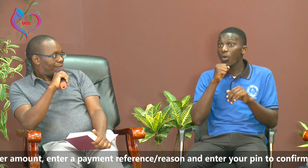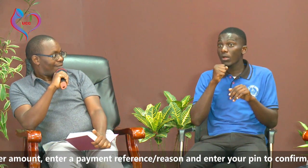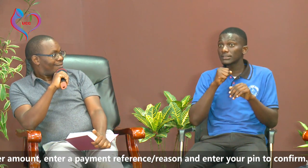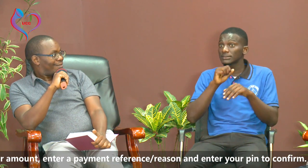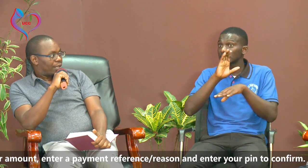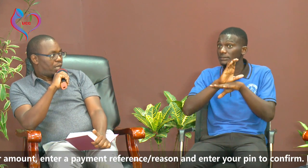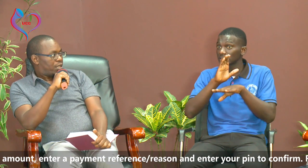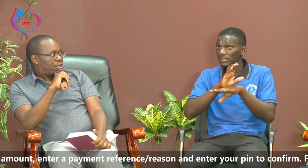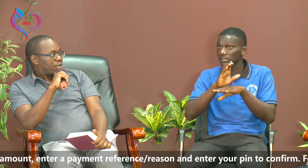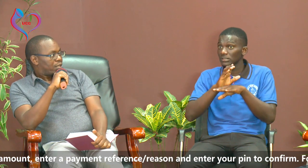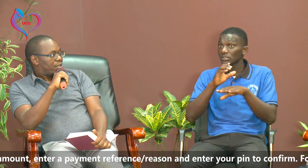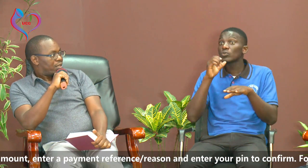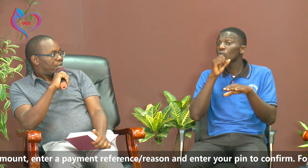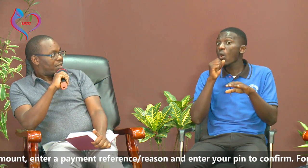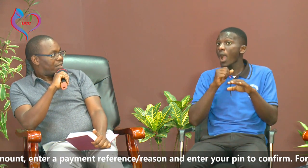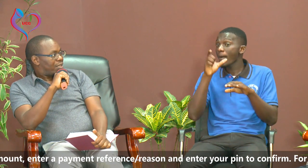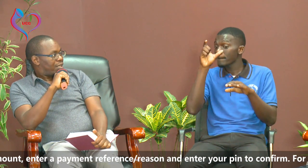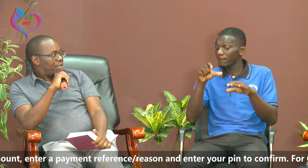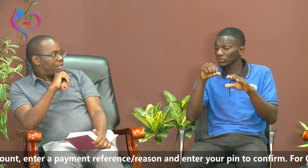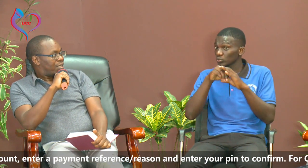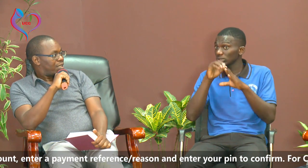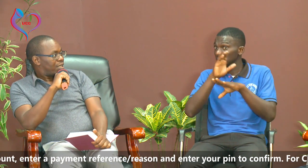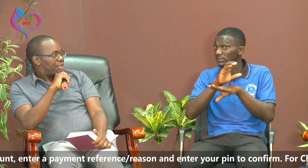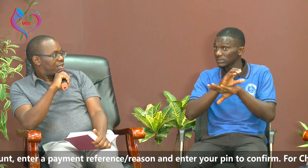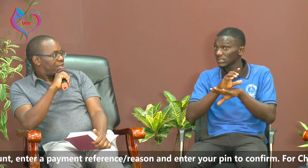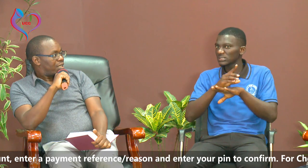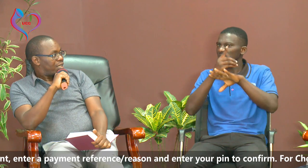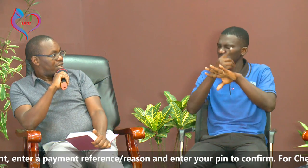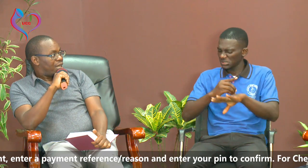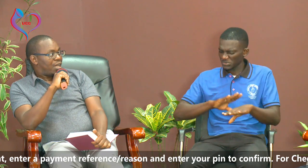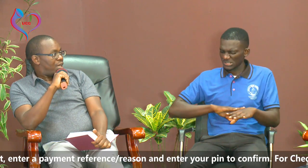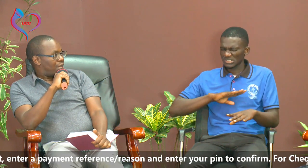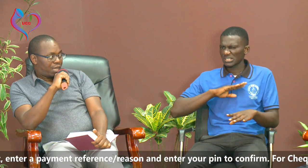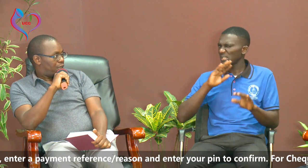in age obukulu obw'omwoyo tebwesigamibwa ku bukulu bw'omubiri obw'emyaka